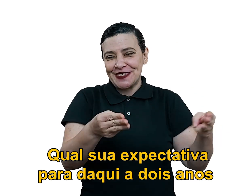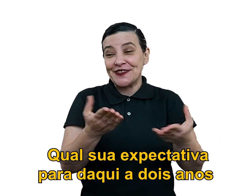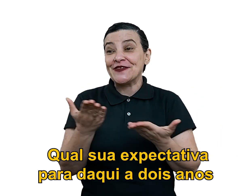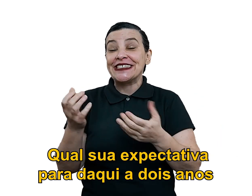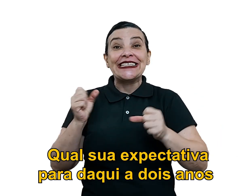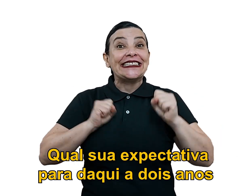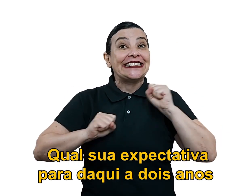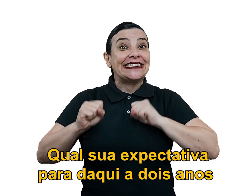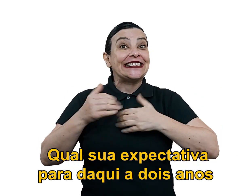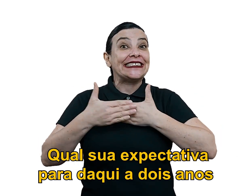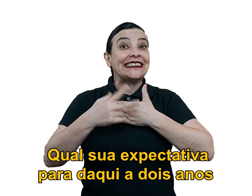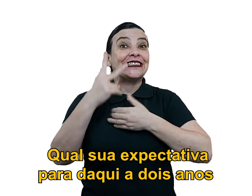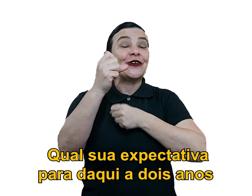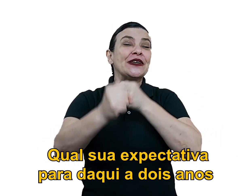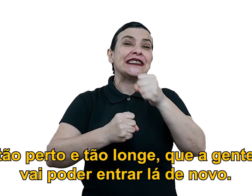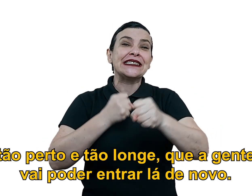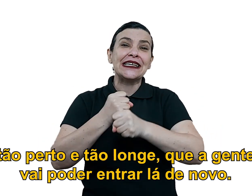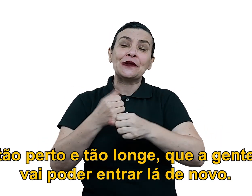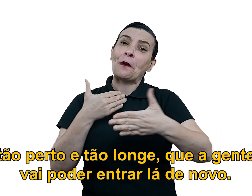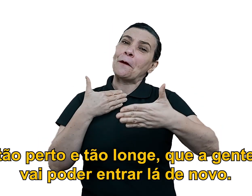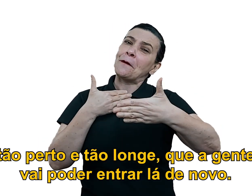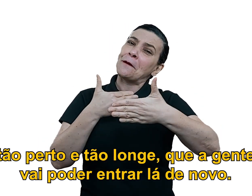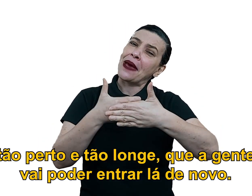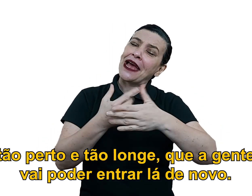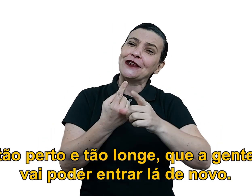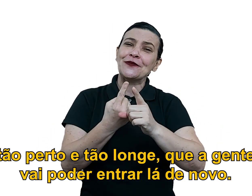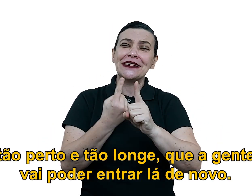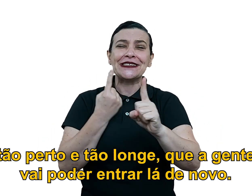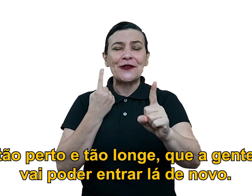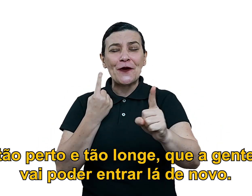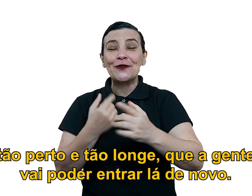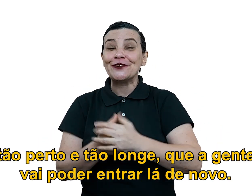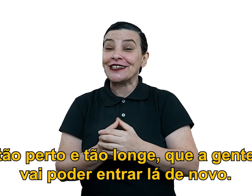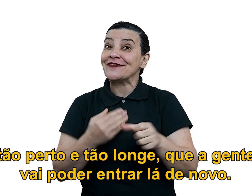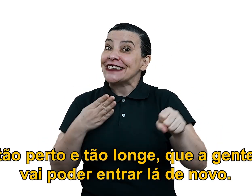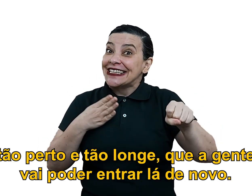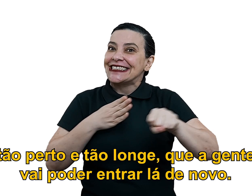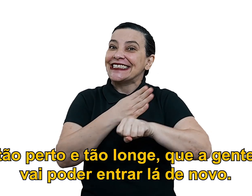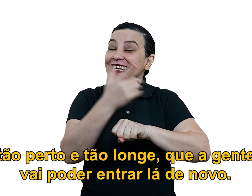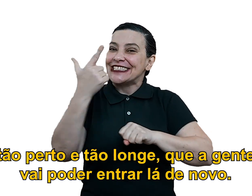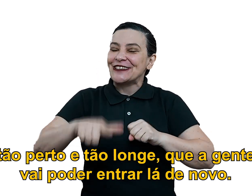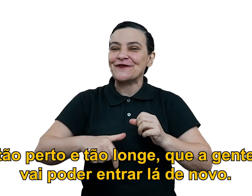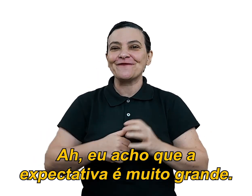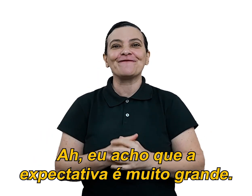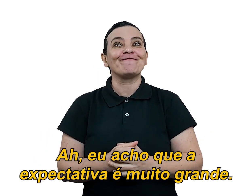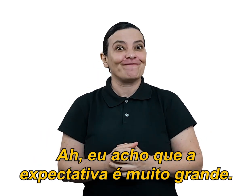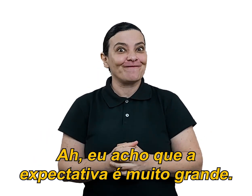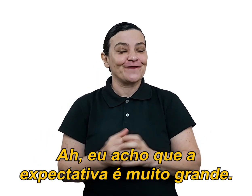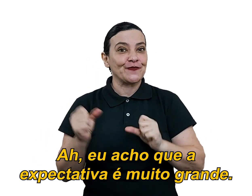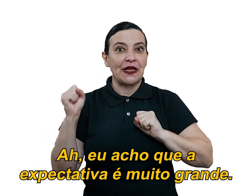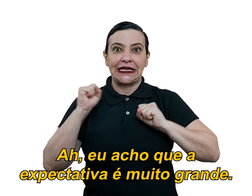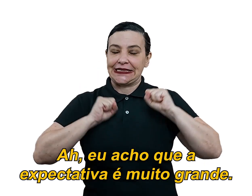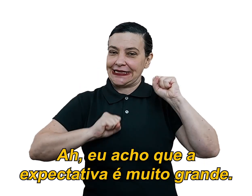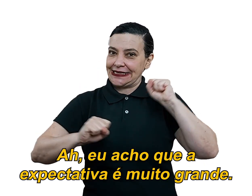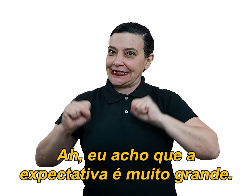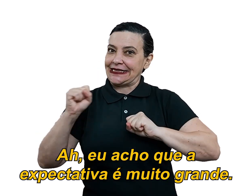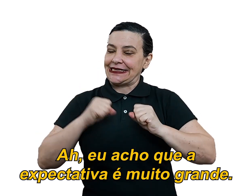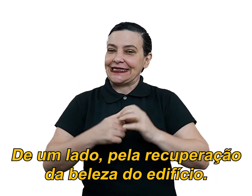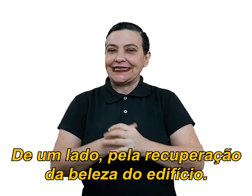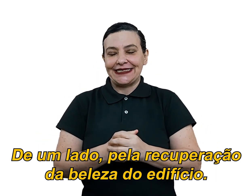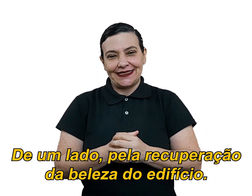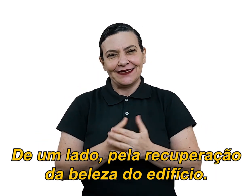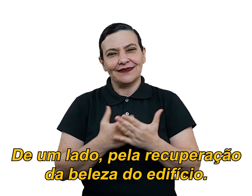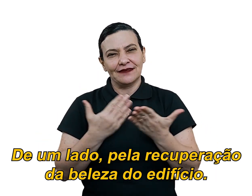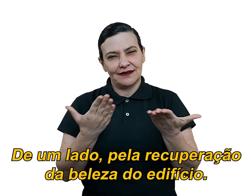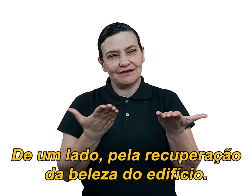sua expectativa para daqui a 2 anos, tão perto, mas tão longe, que a gente vai poder entrar lá de novo? Eu acho que a expectativa é muito grande.